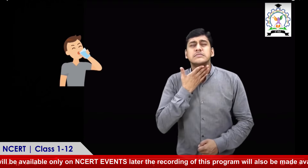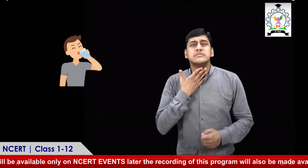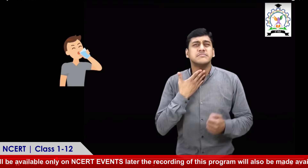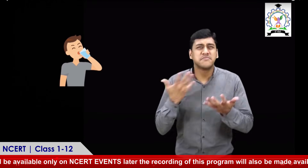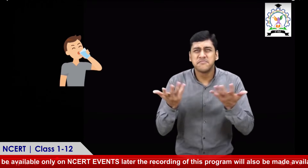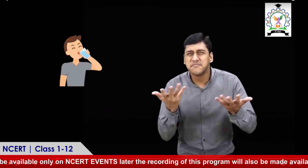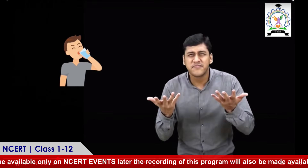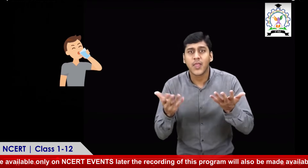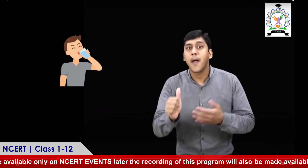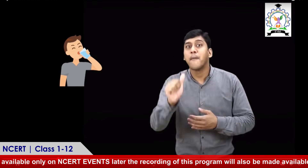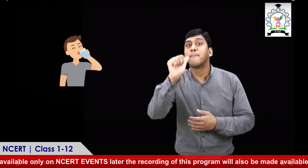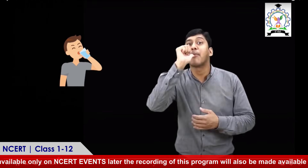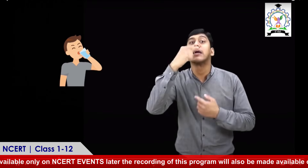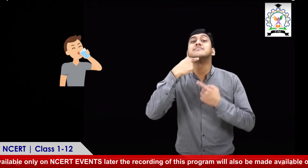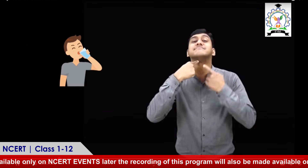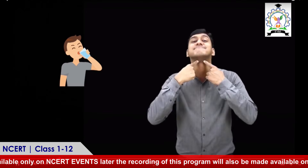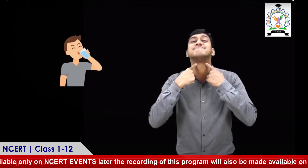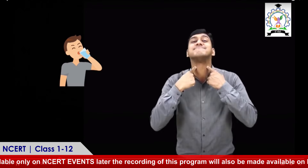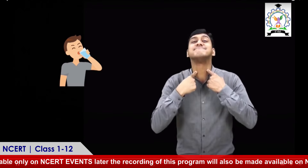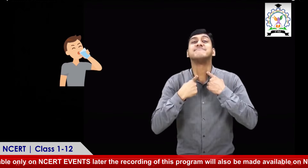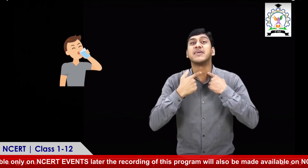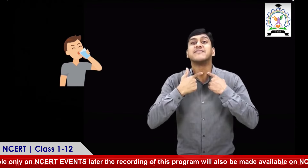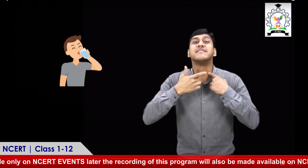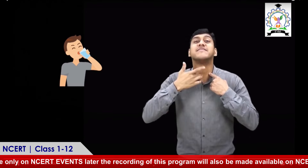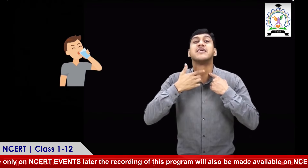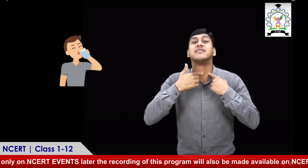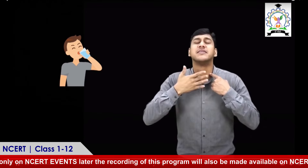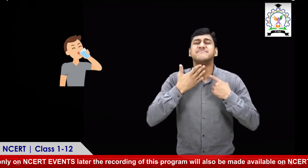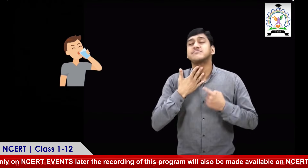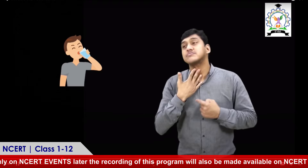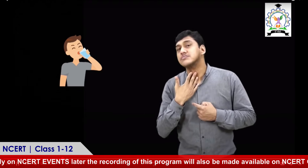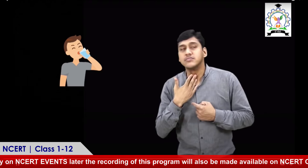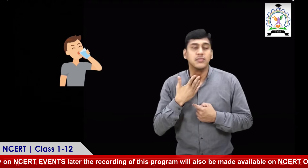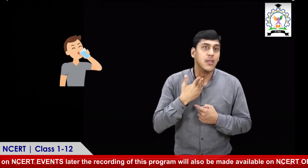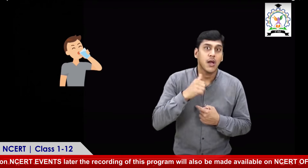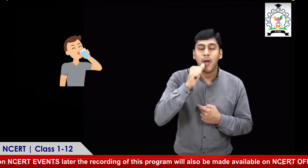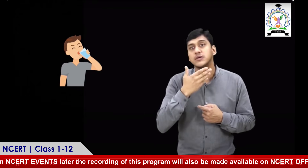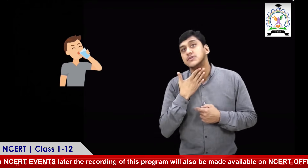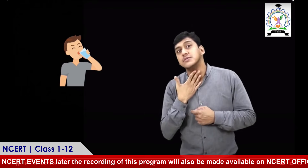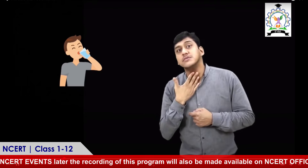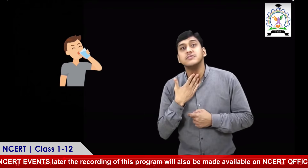प्यासा। यह संकेत ऐसा इसलिए है क्योंकि जब हमें प्यास लगती है तो हमारे गला सूख जाता